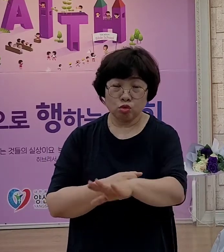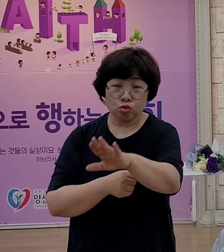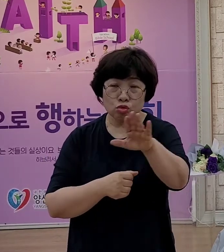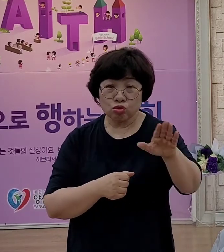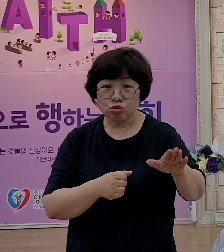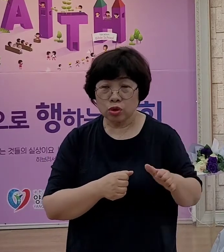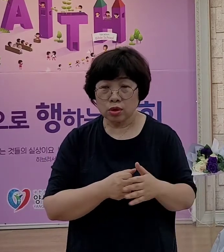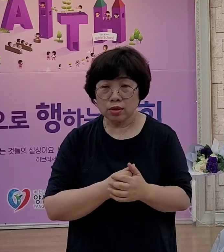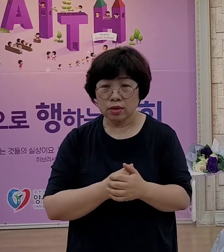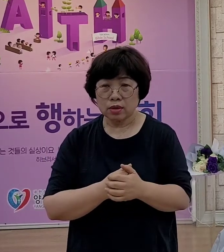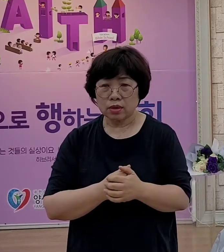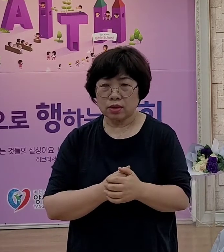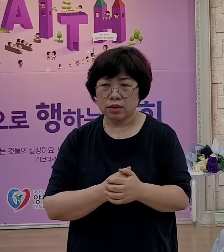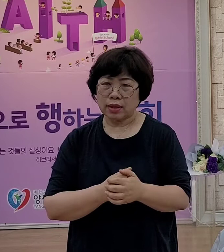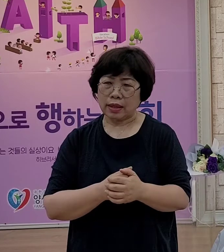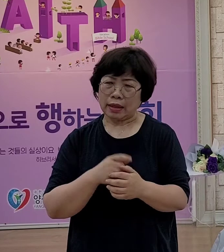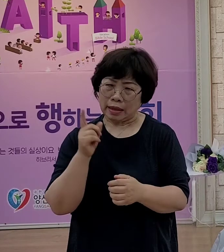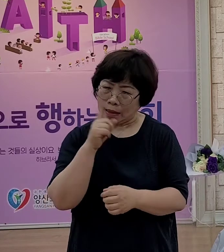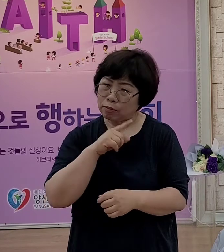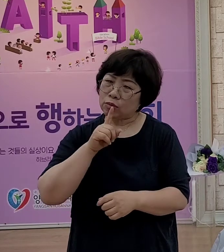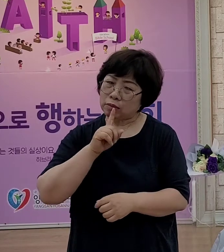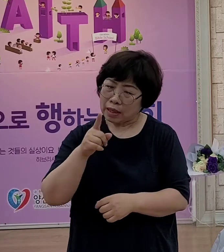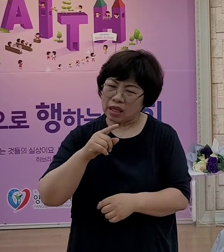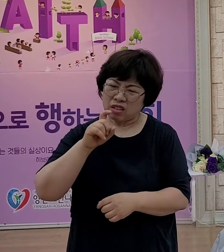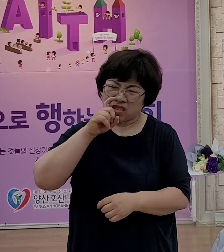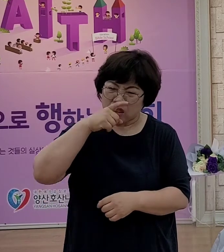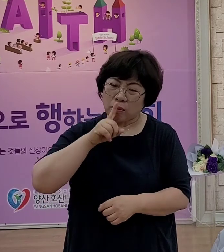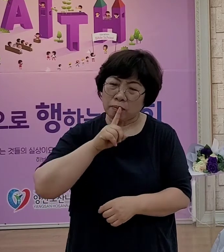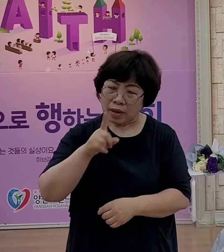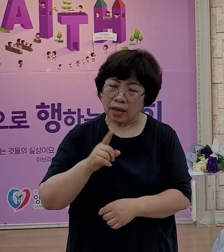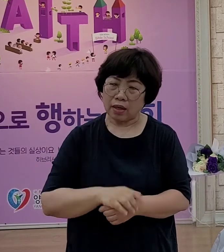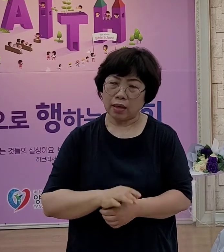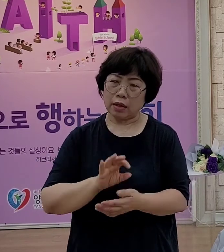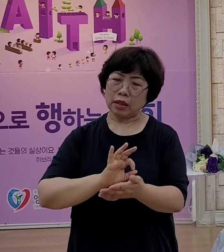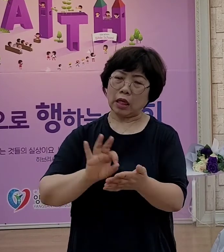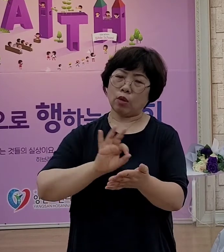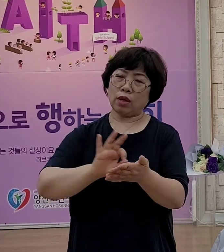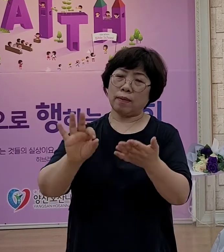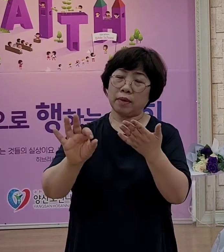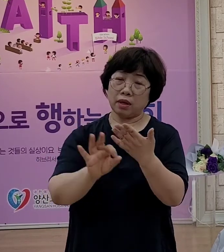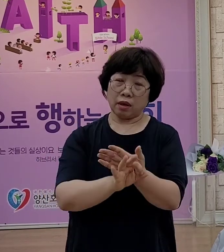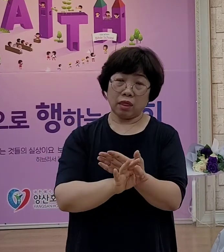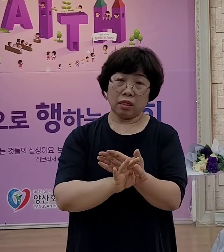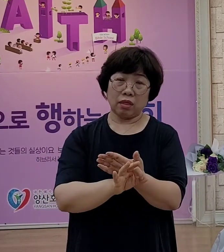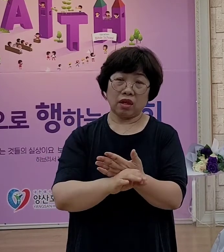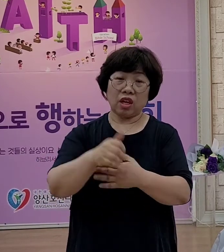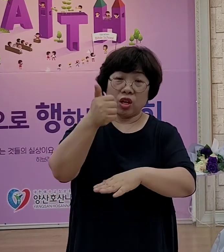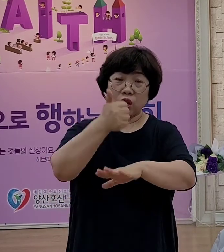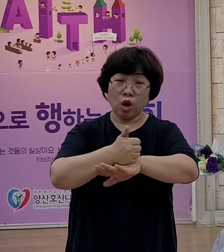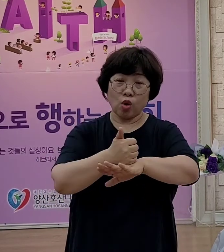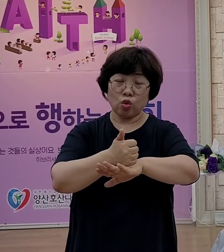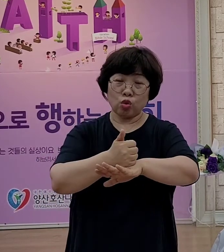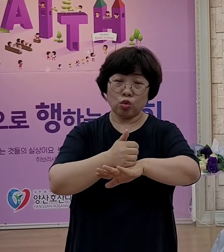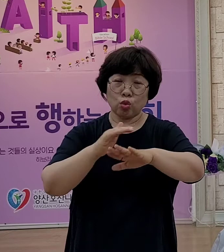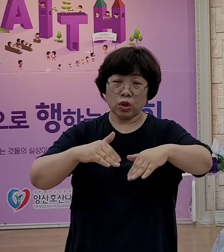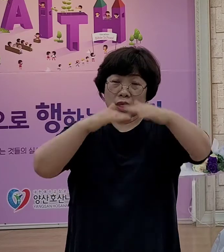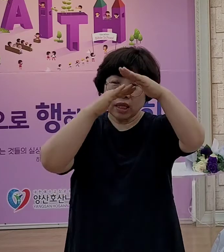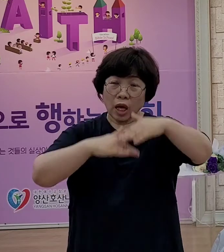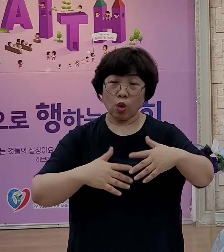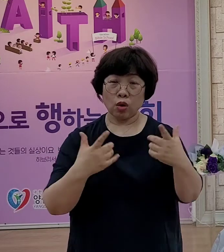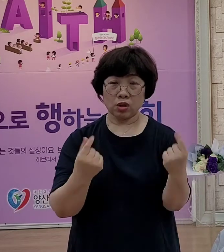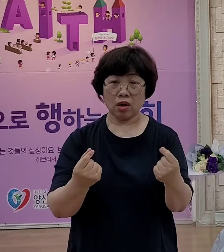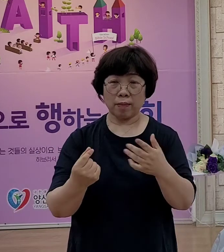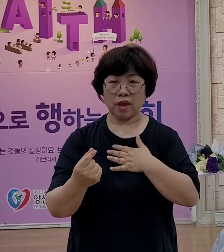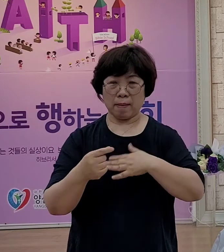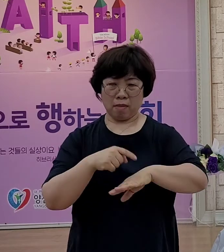우리도 안 좋은 말, 더러운 말 이런 말을 하면 결국 오늘 본문이 말하는 게 뭡니까?